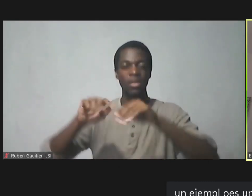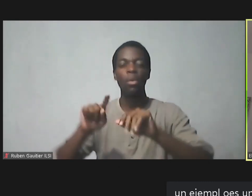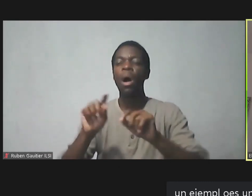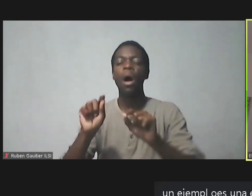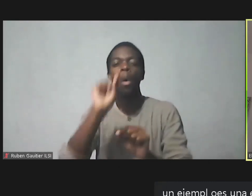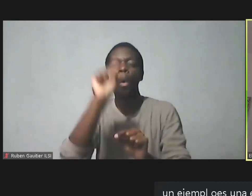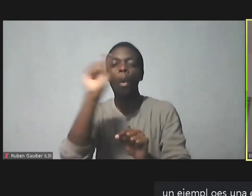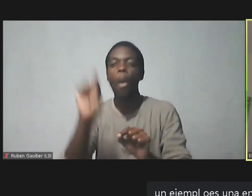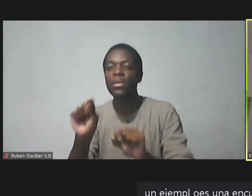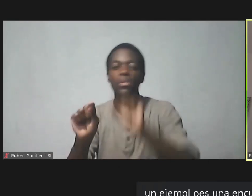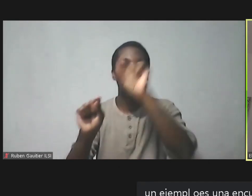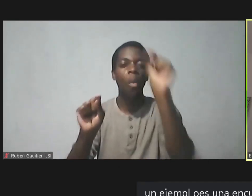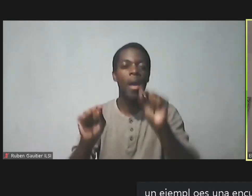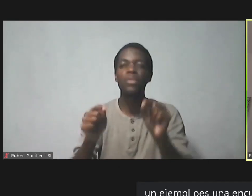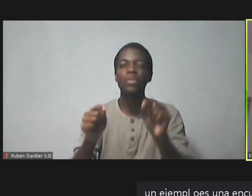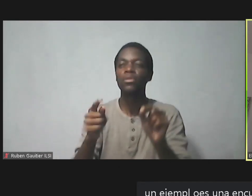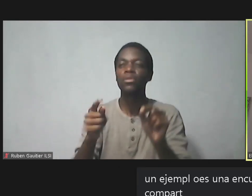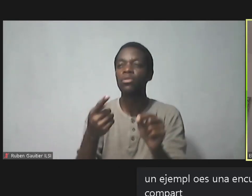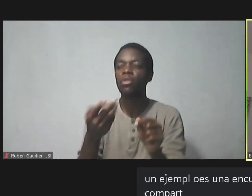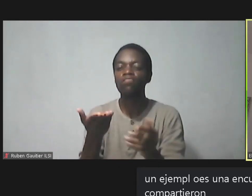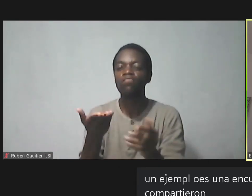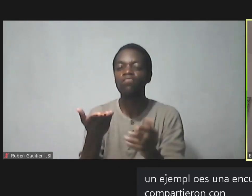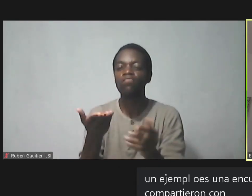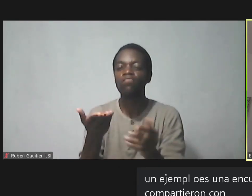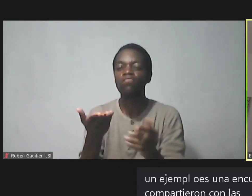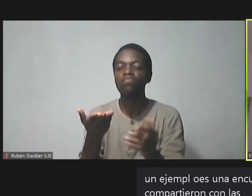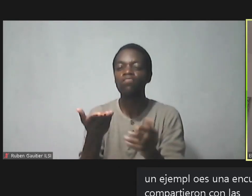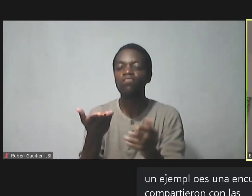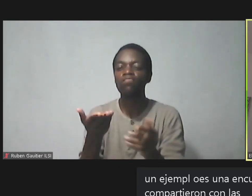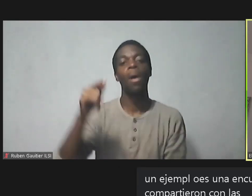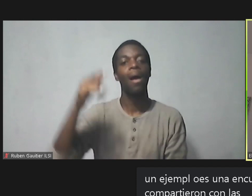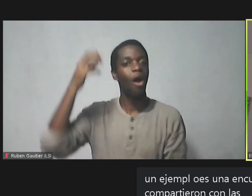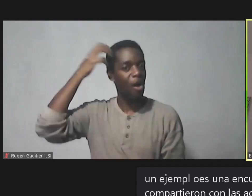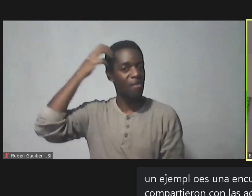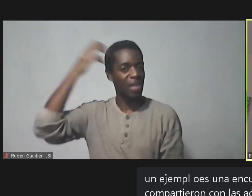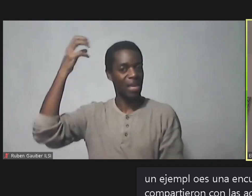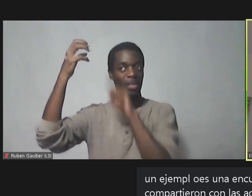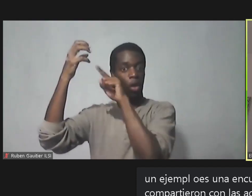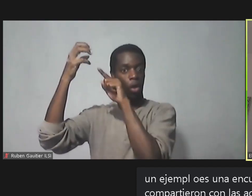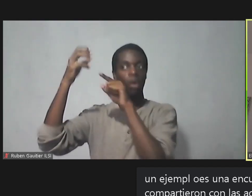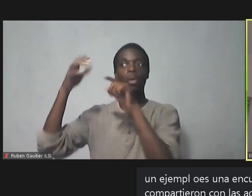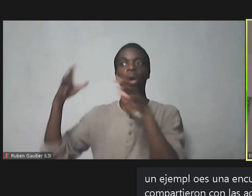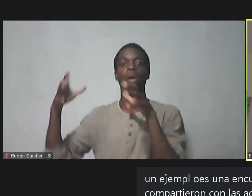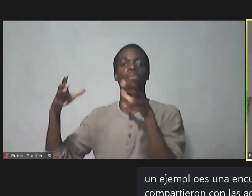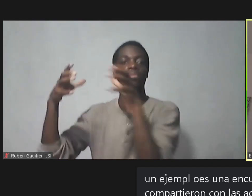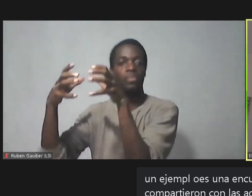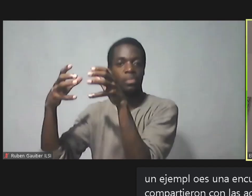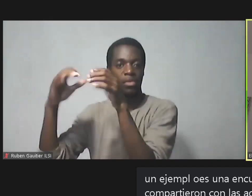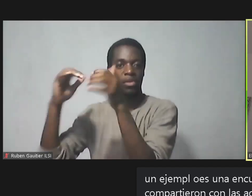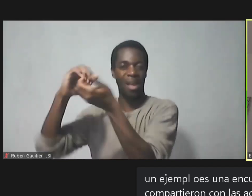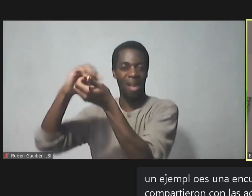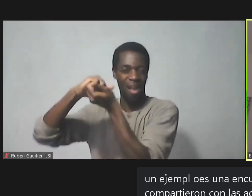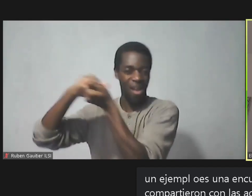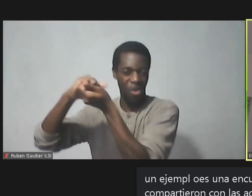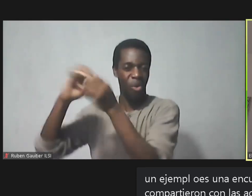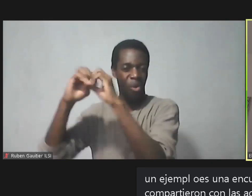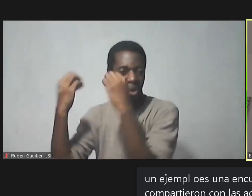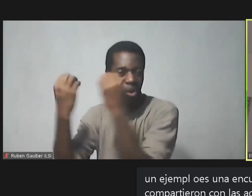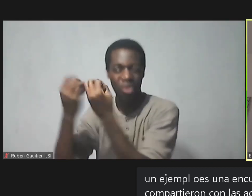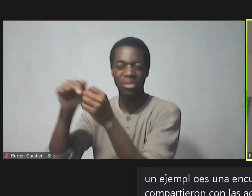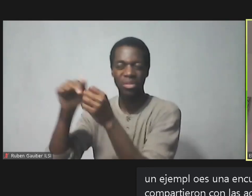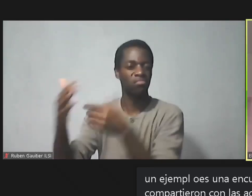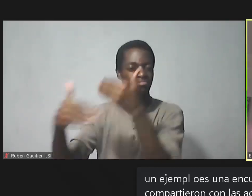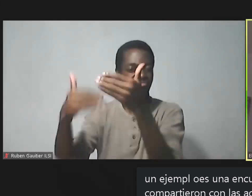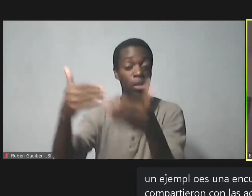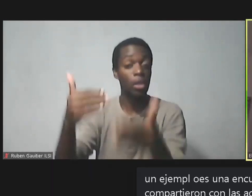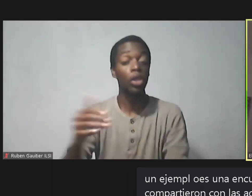compartirá con las agencias gubernamentales a fines de junio, contuvo 235 respuestas.